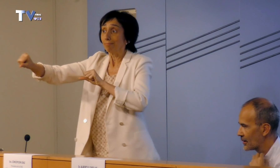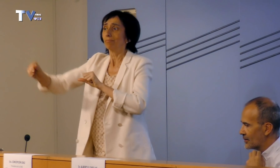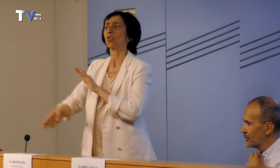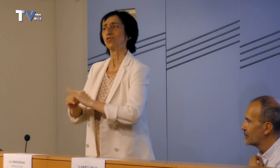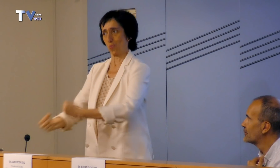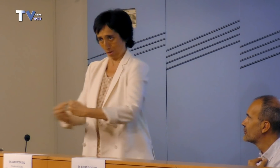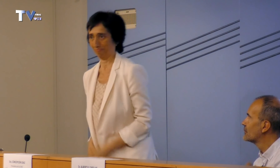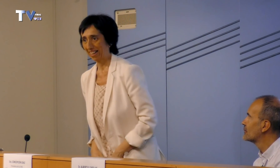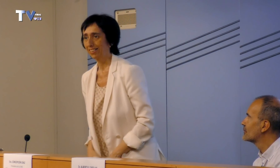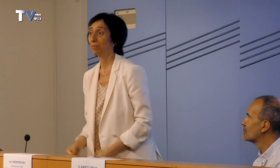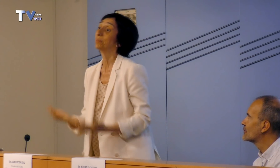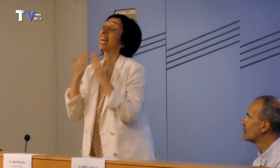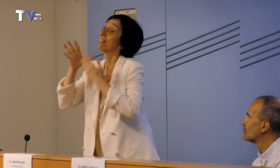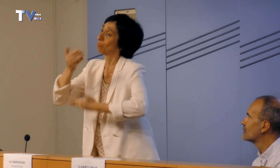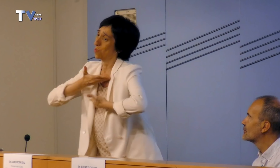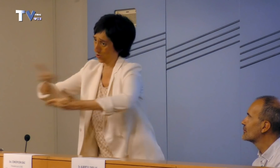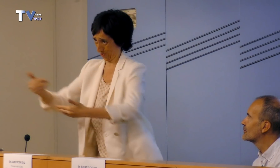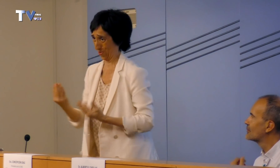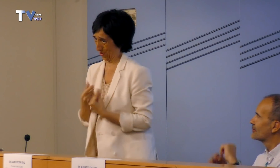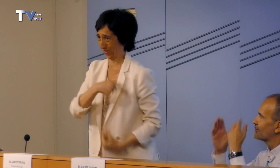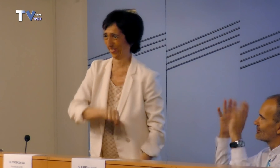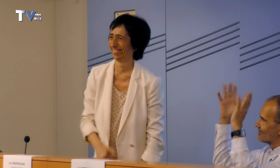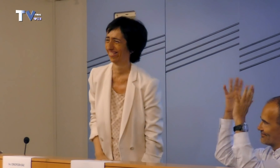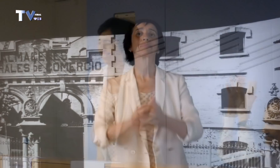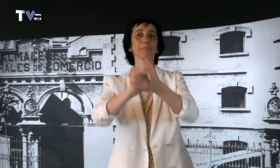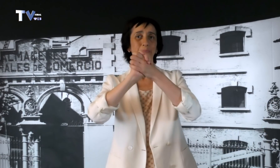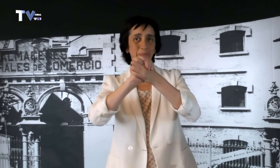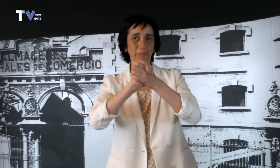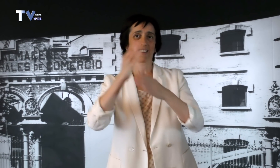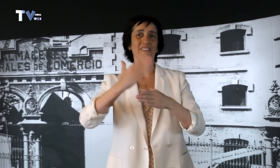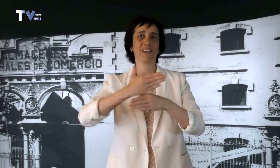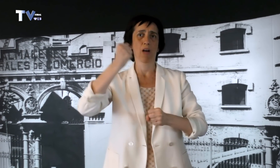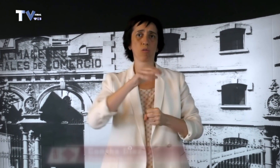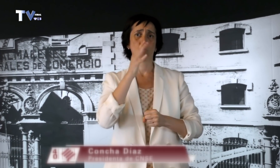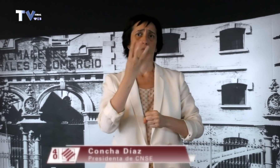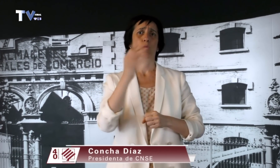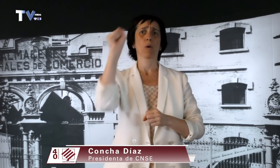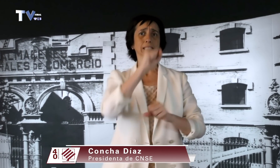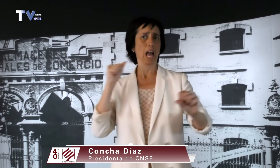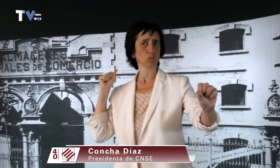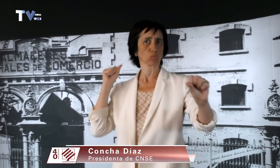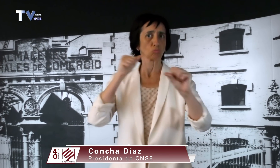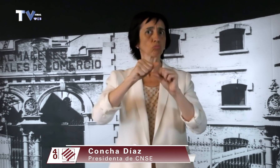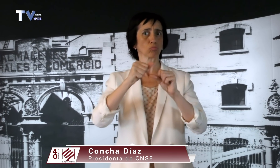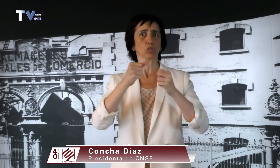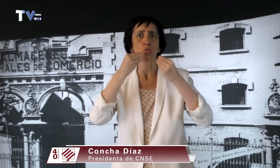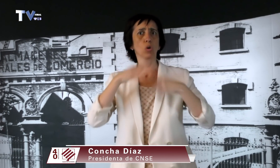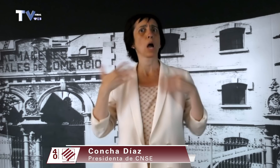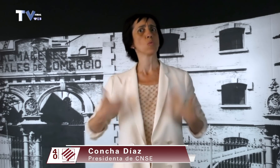estimem-nos els uns als altres i continuem lluitant amb molta força. Enhorabona la FESOCA per aquests 40 anys